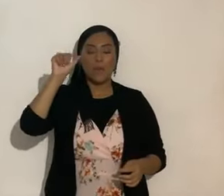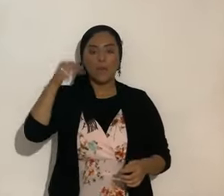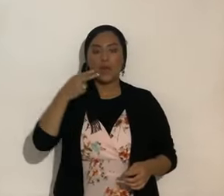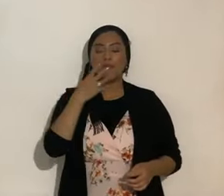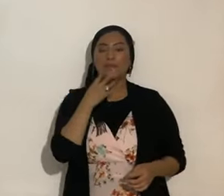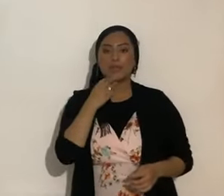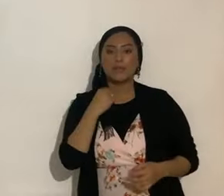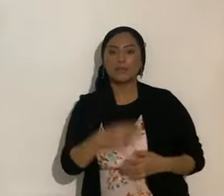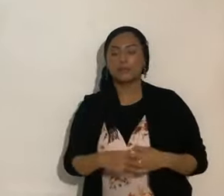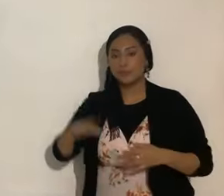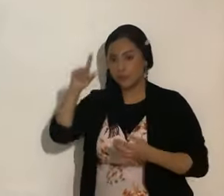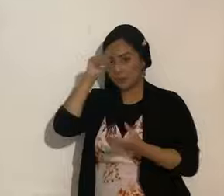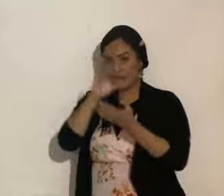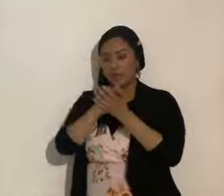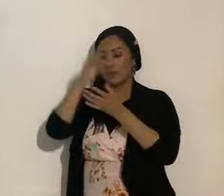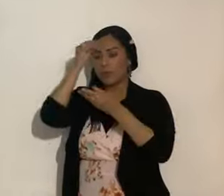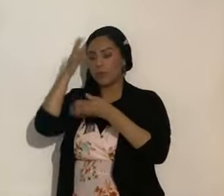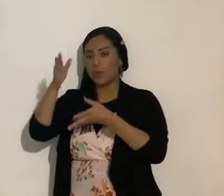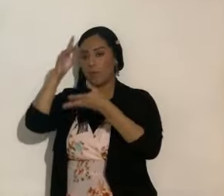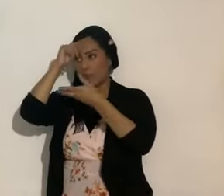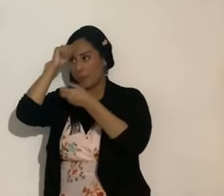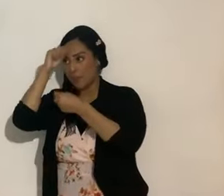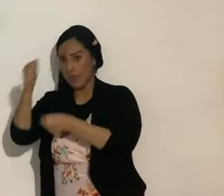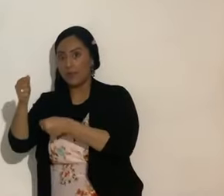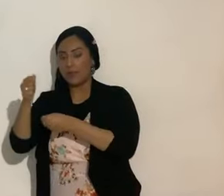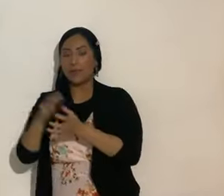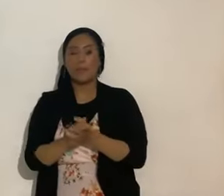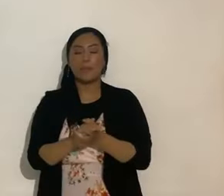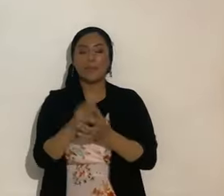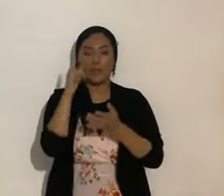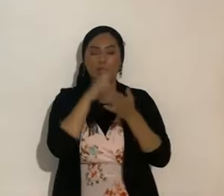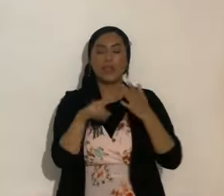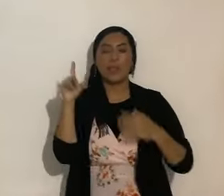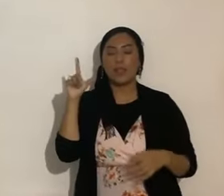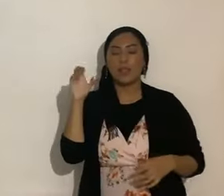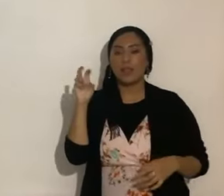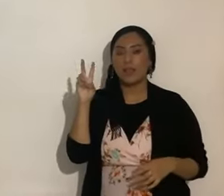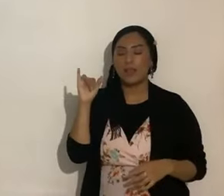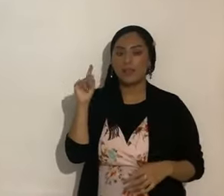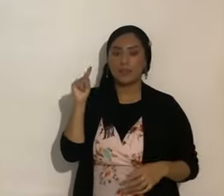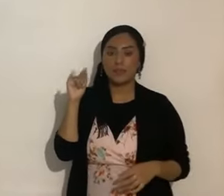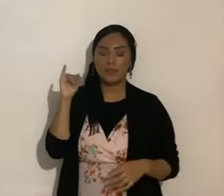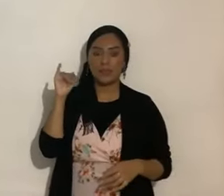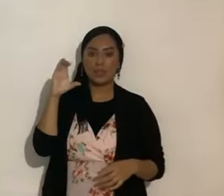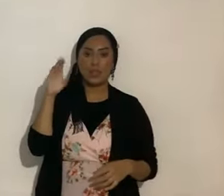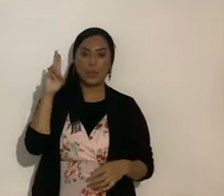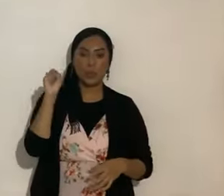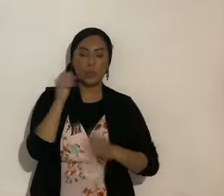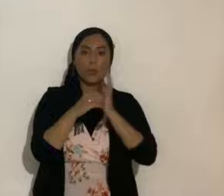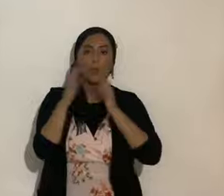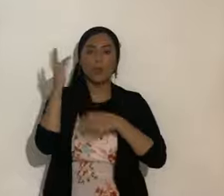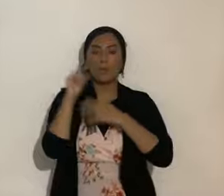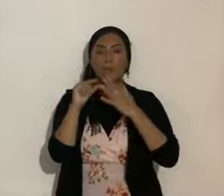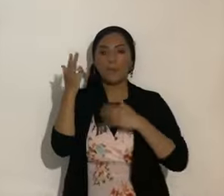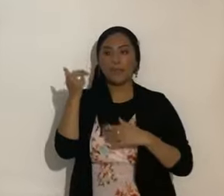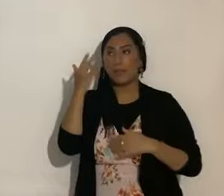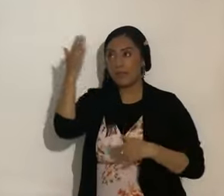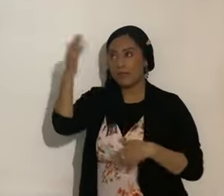hebreo. Creer, confiar y obedecer. Ahora vamos a Levítico 19:13. Y es que el